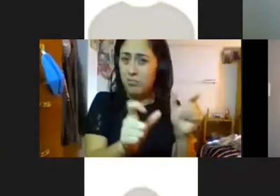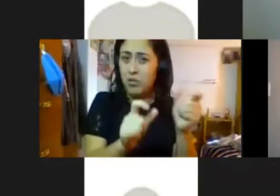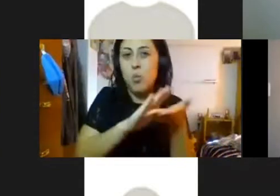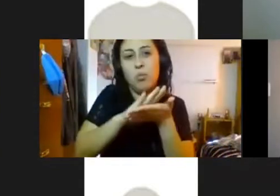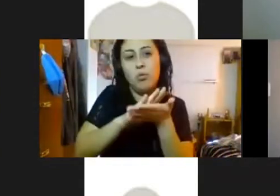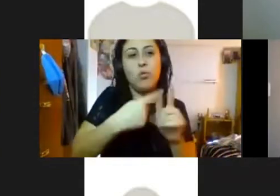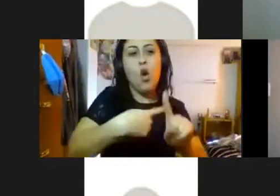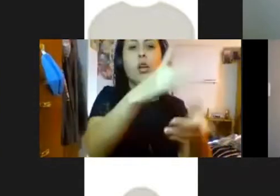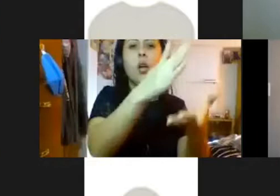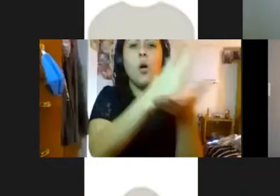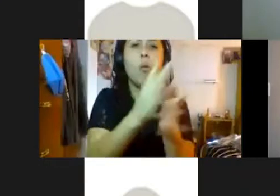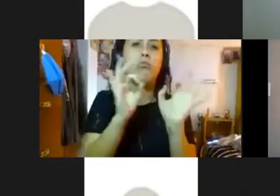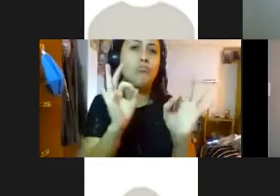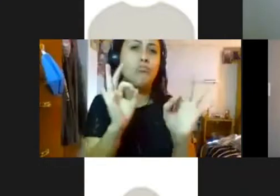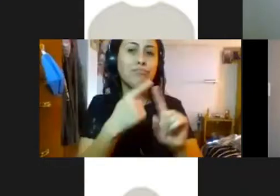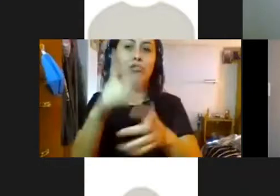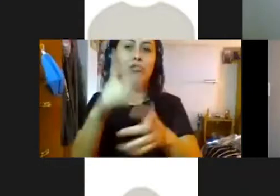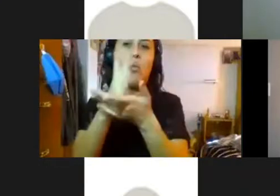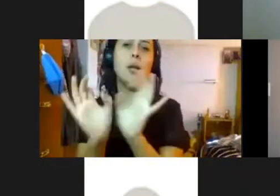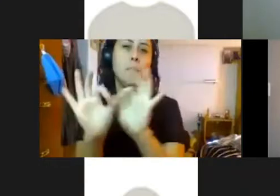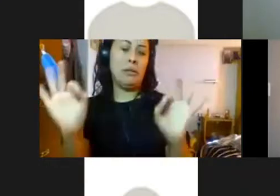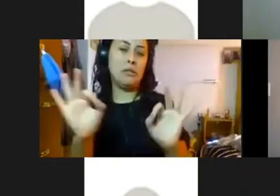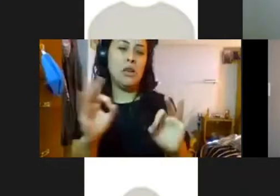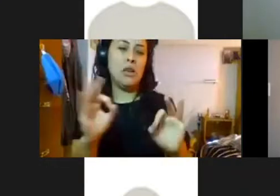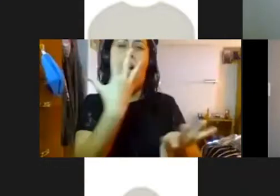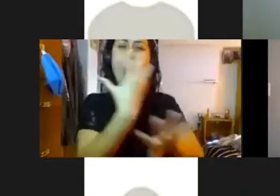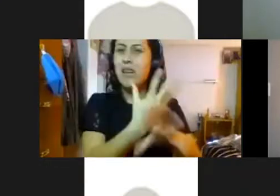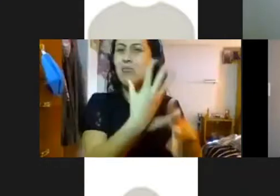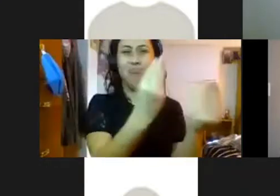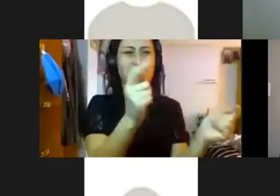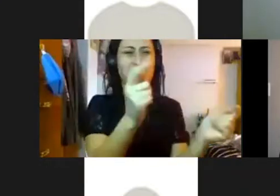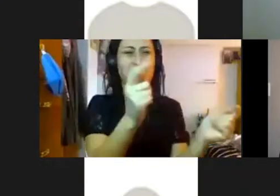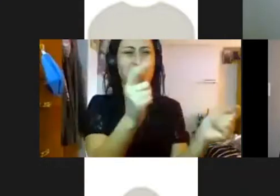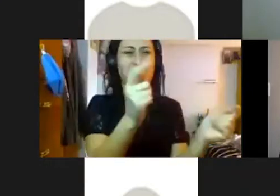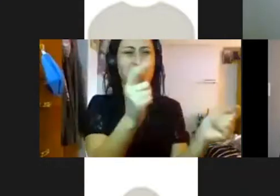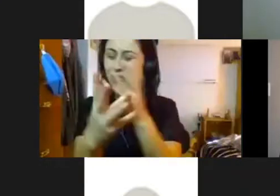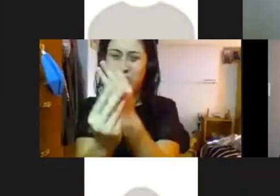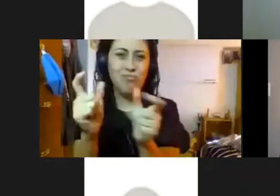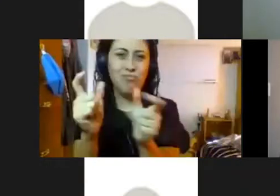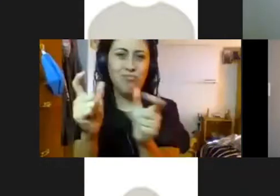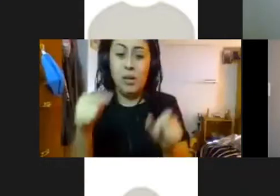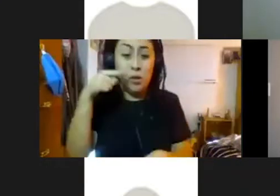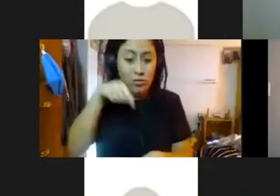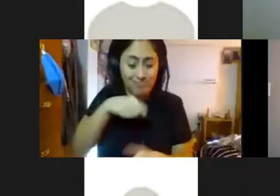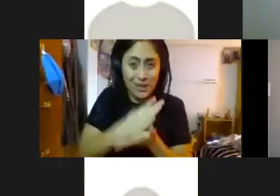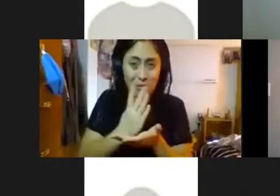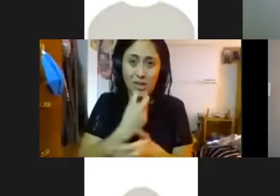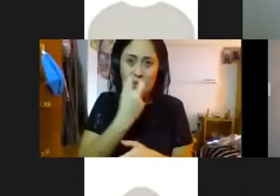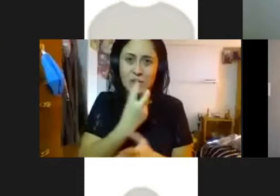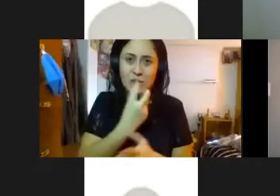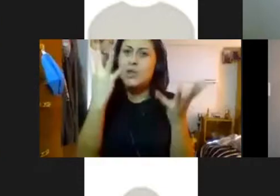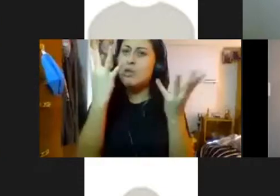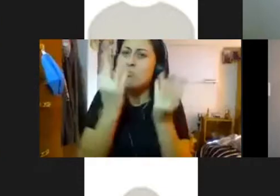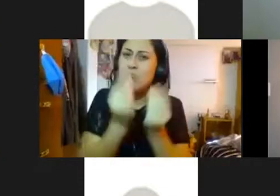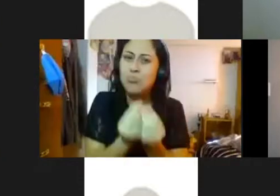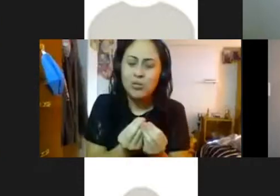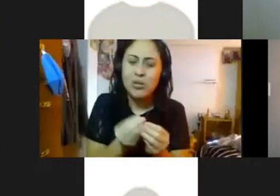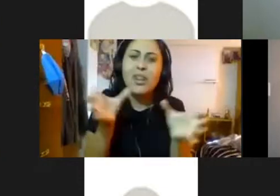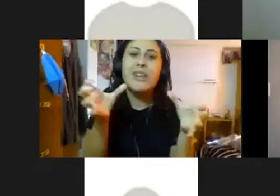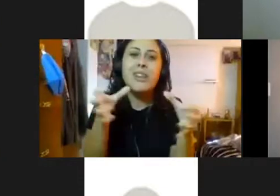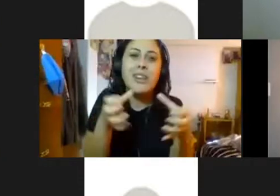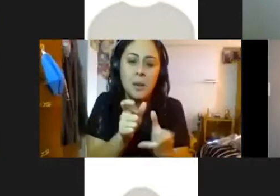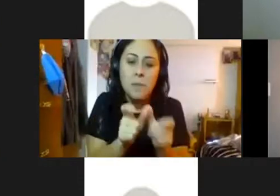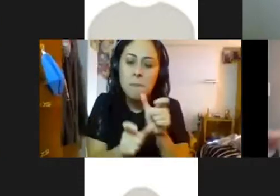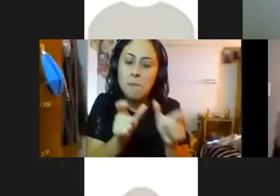establecimientos educacionales que se desarrollan en nuestro país. Me refiero a que escuelas de lenguaje pueden tener desde